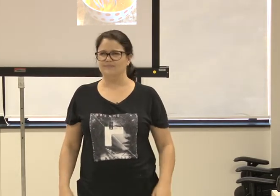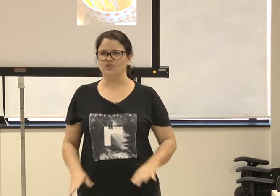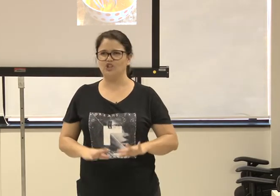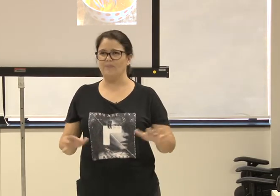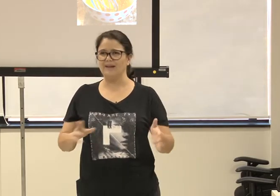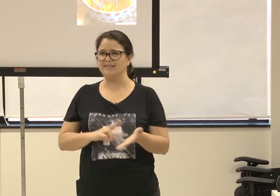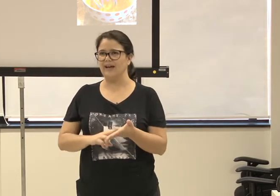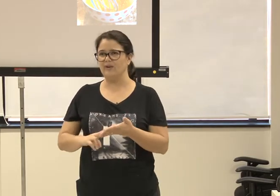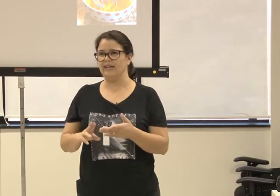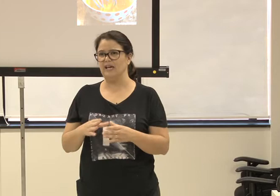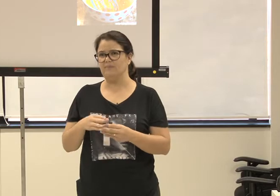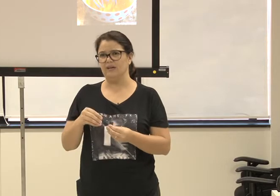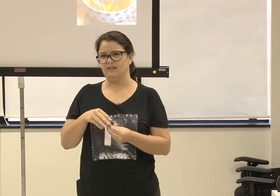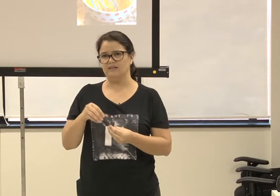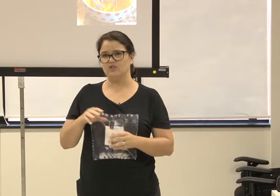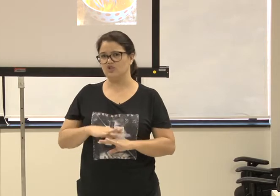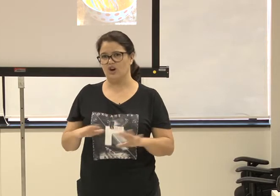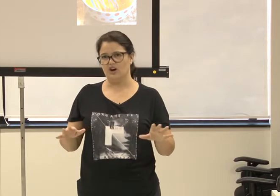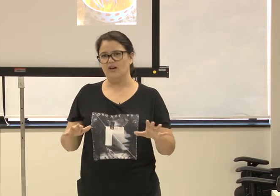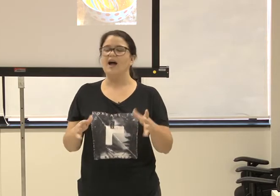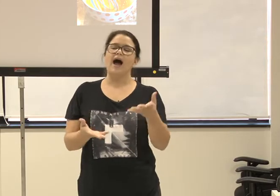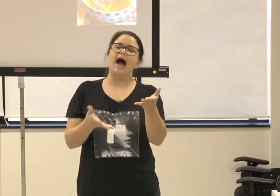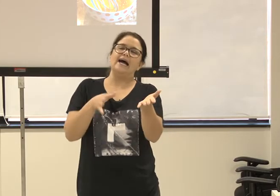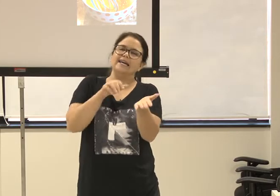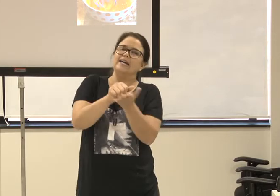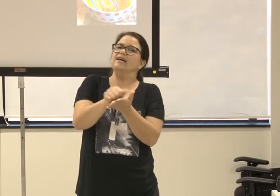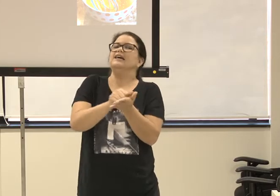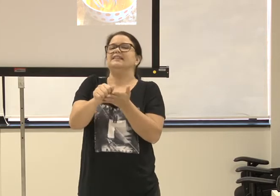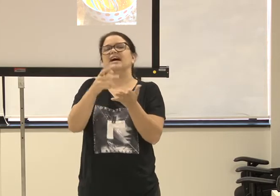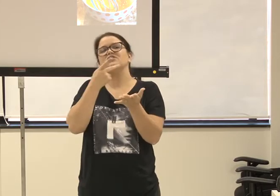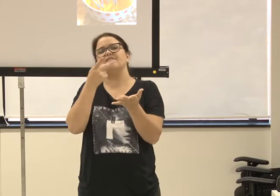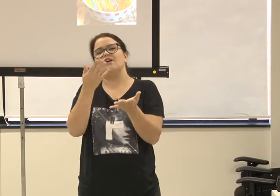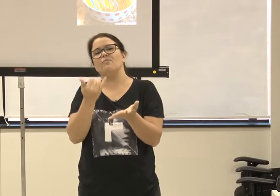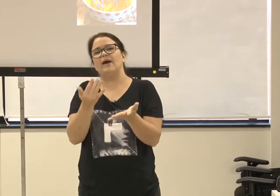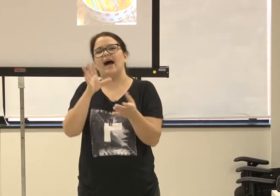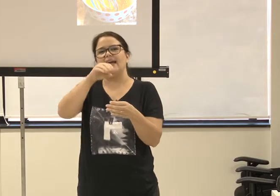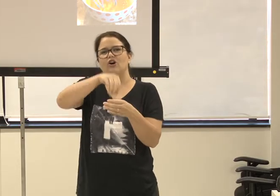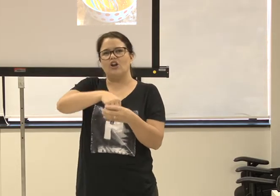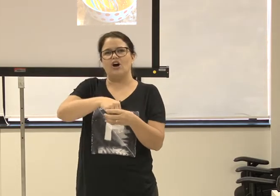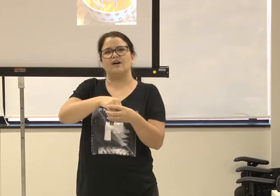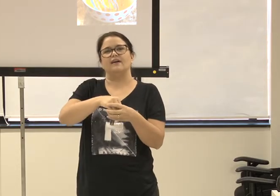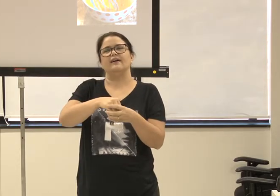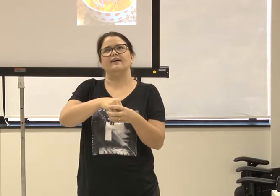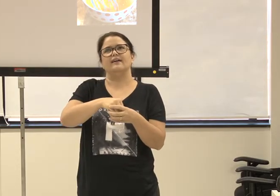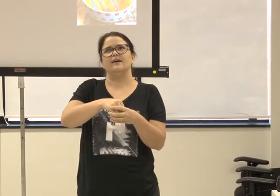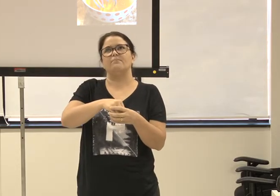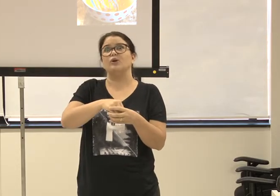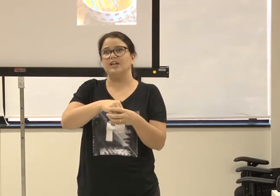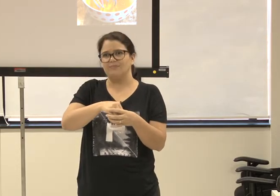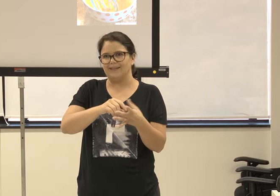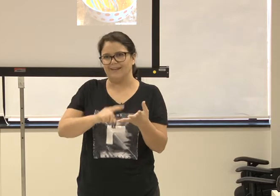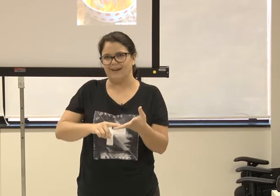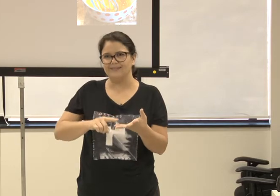Só pastel e quibe. Só. Aí, não, você vai comer, aí coloca purê de batata,